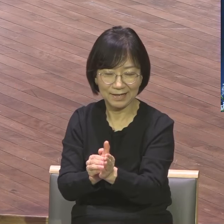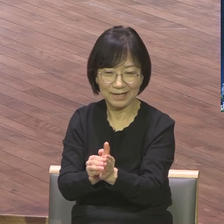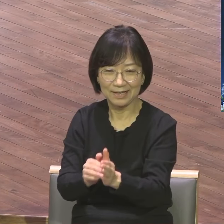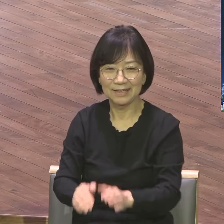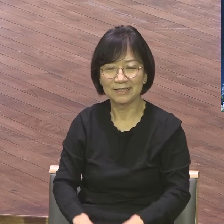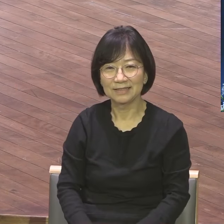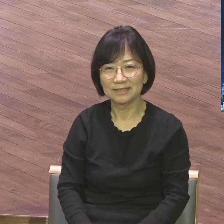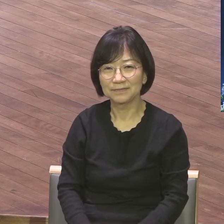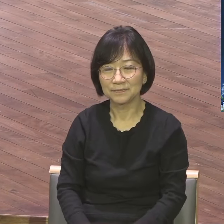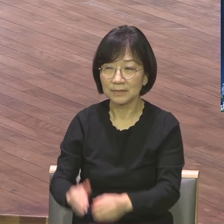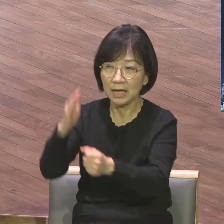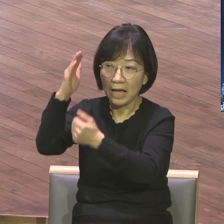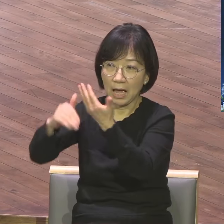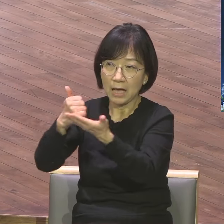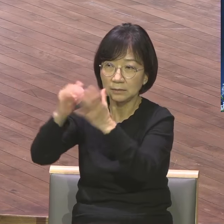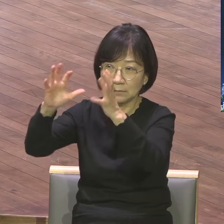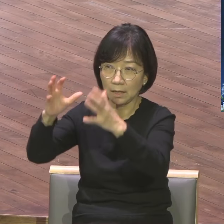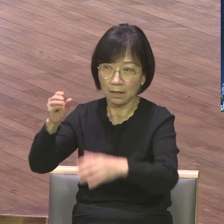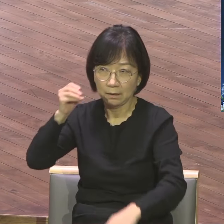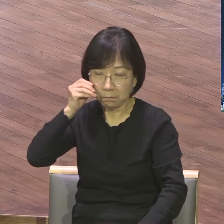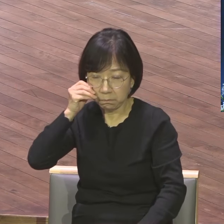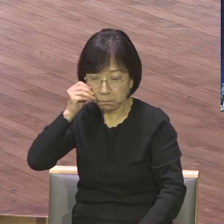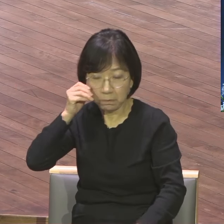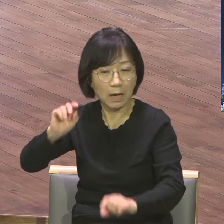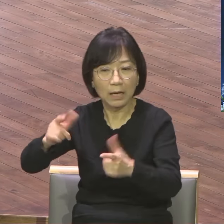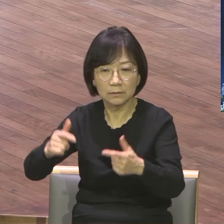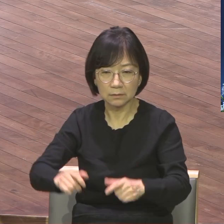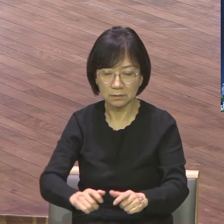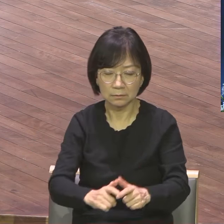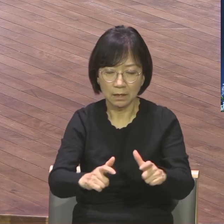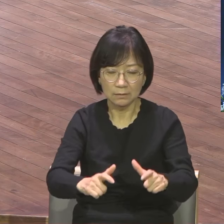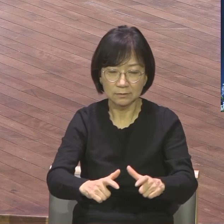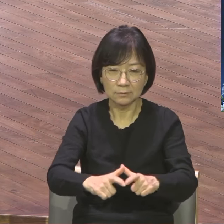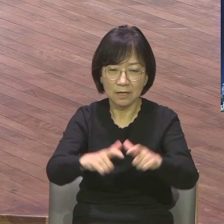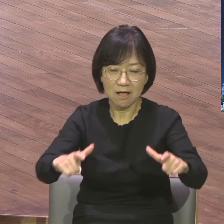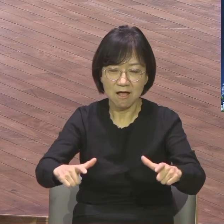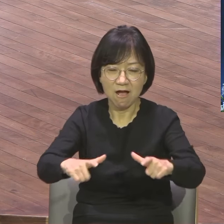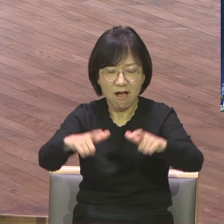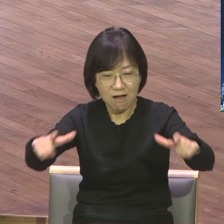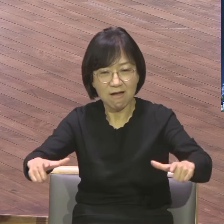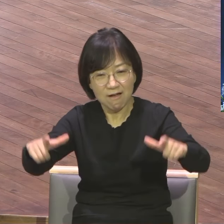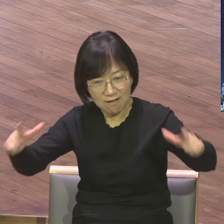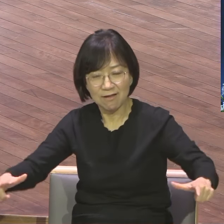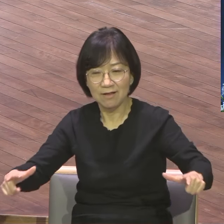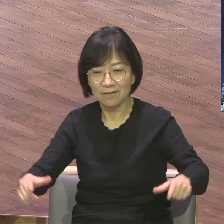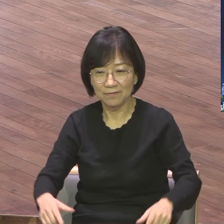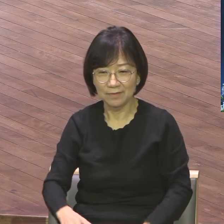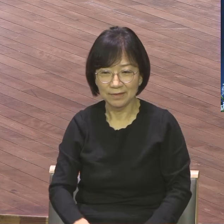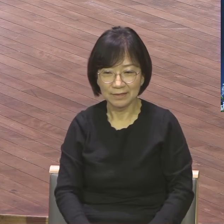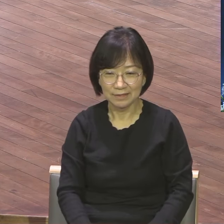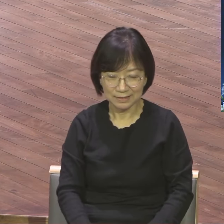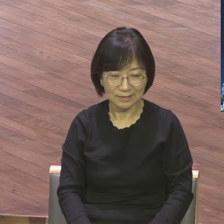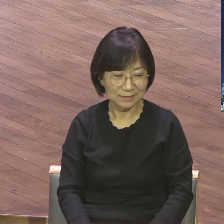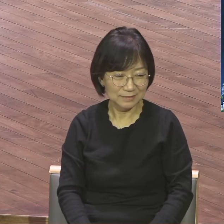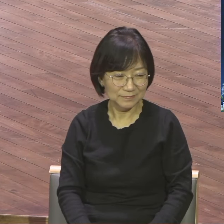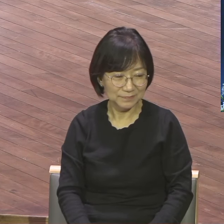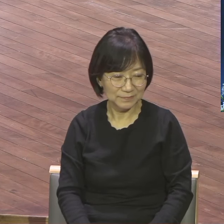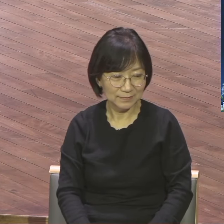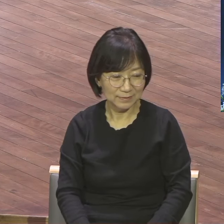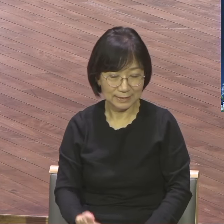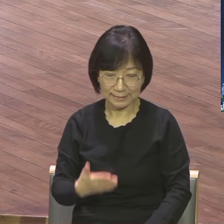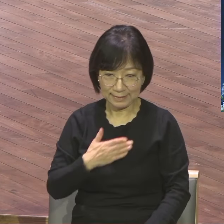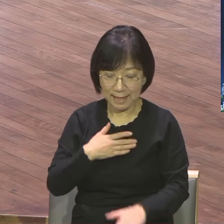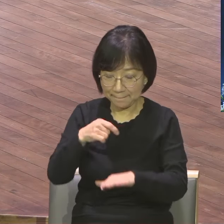나라는 멈춰있지 않습니다. 하나님의 나라는 확장합니다. 그리스도가 통치한 나라는 확장할 수밖에 없어요. 내 심령에